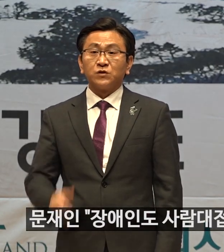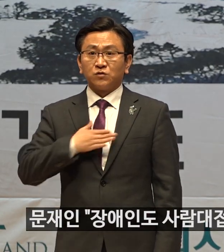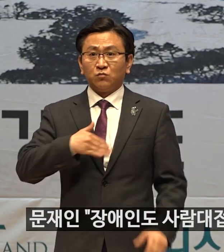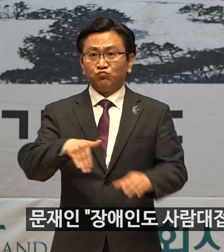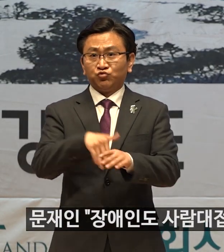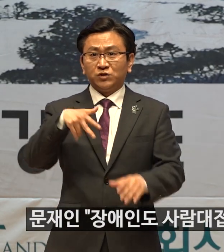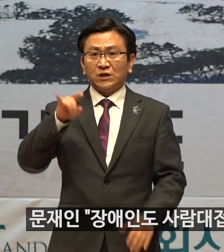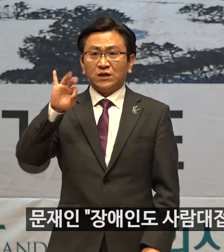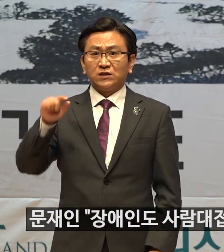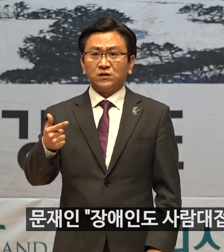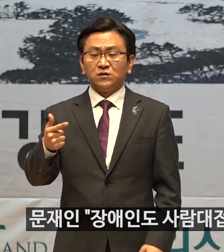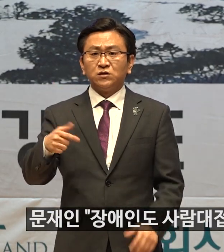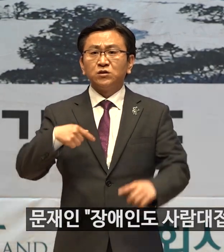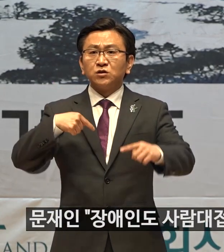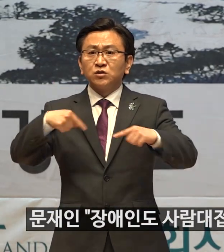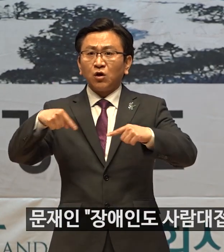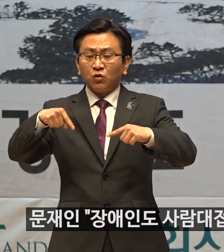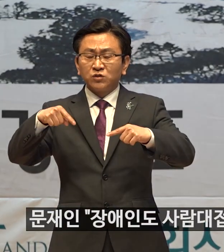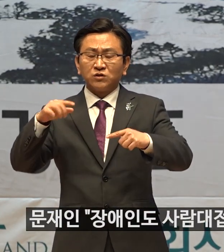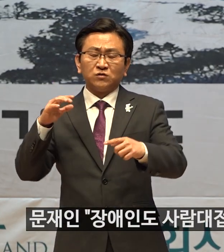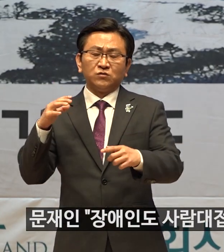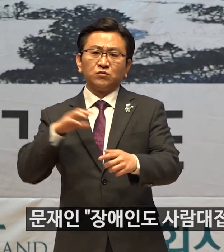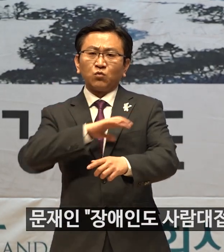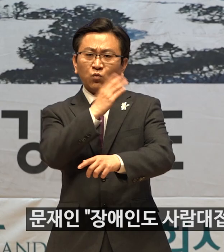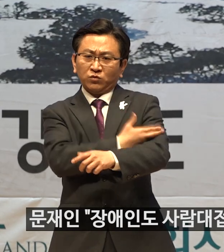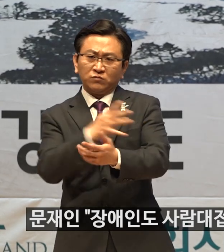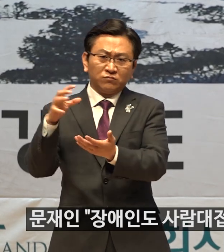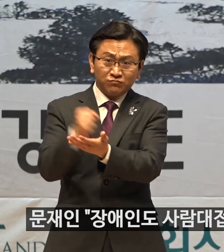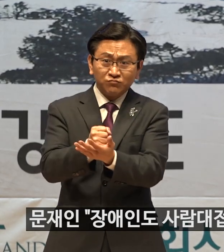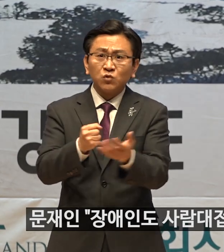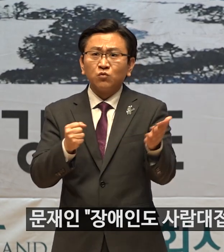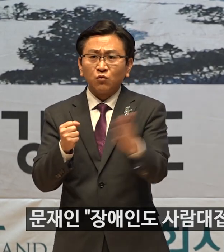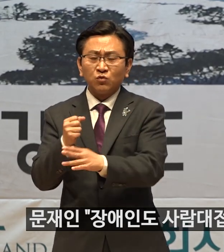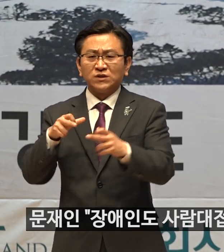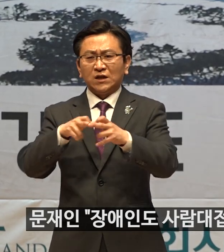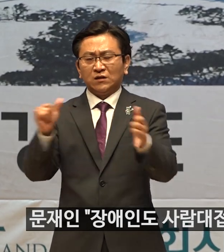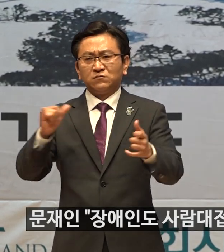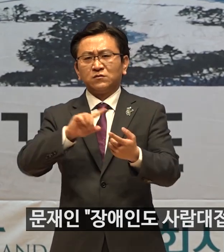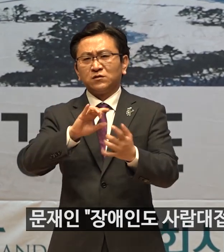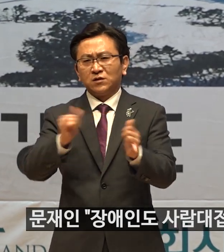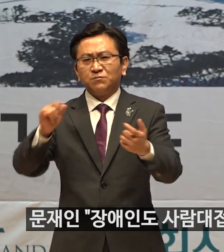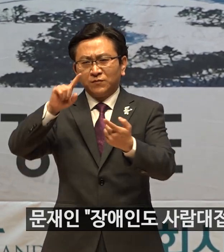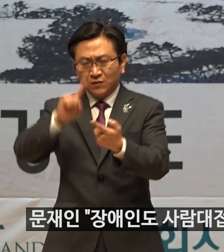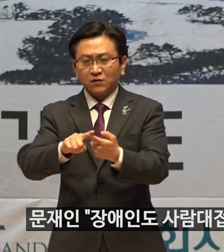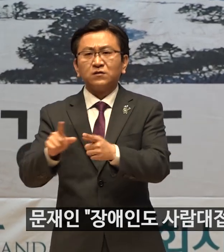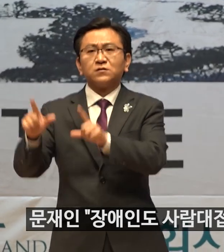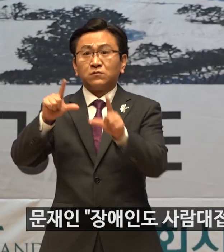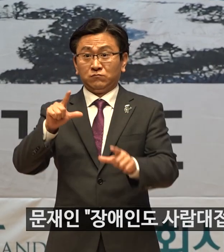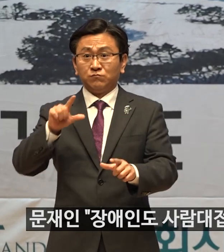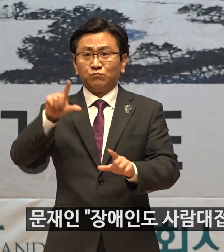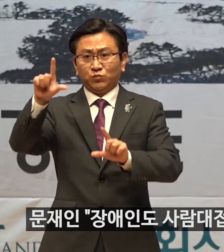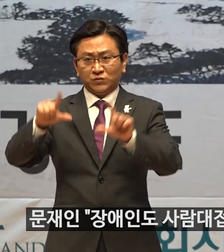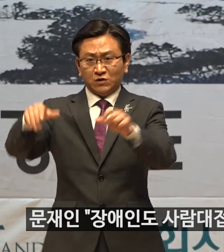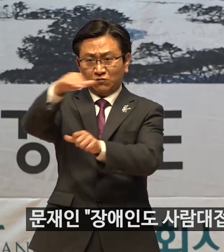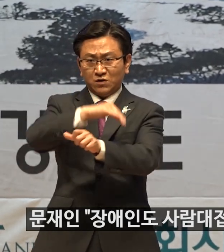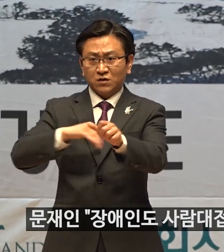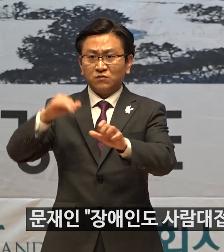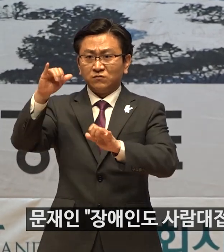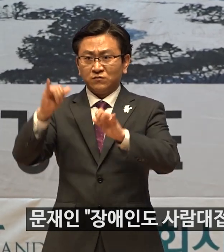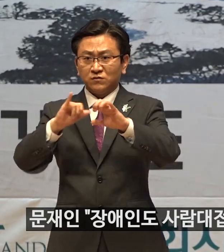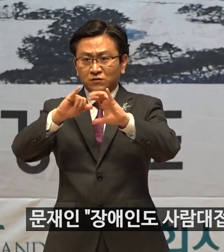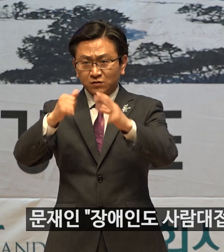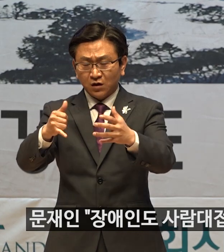정쟁, 정권교체를 통해 장애인도 사람 대접받는 세상,